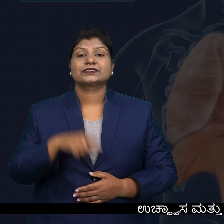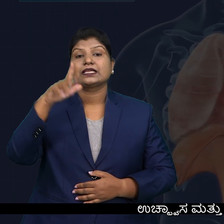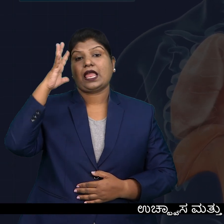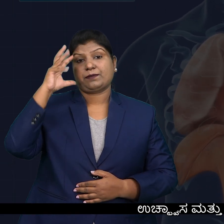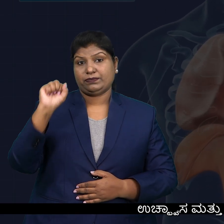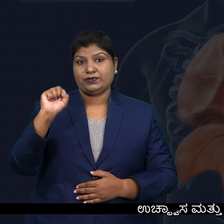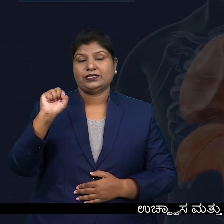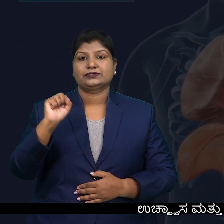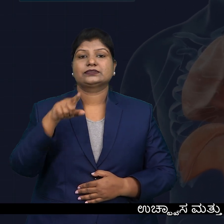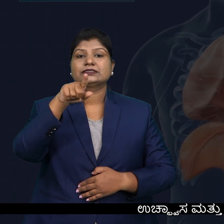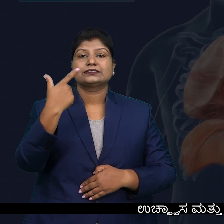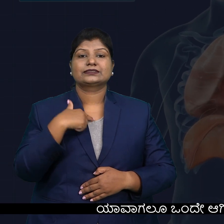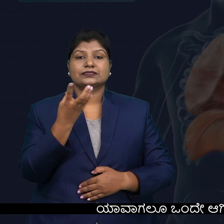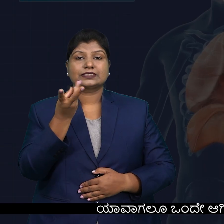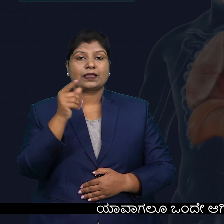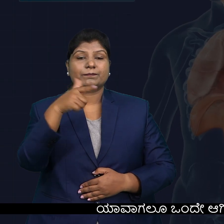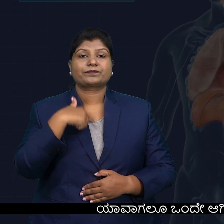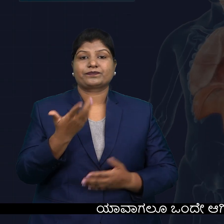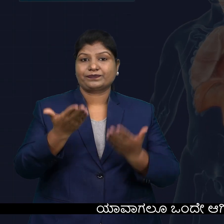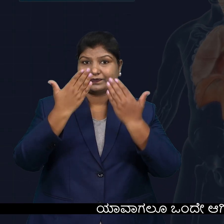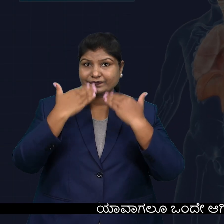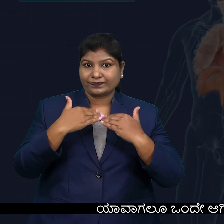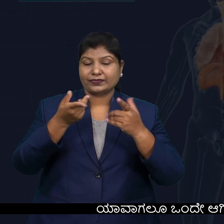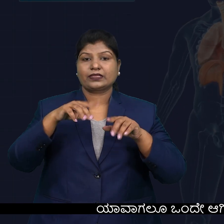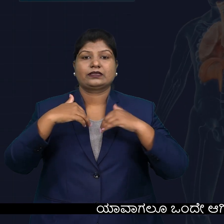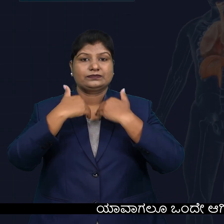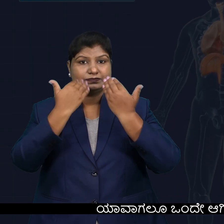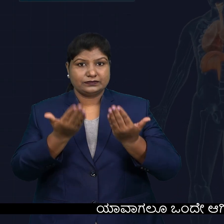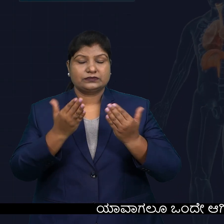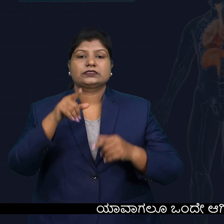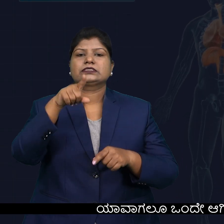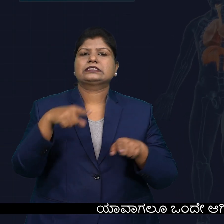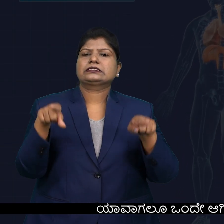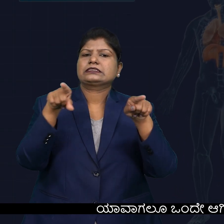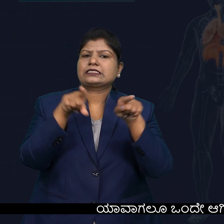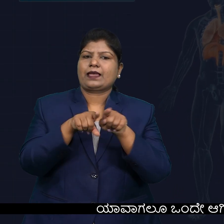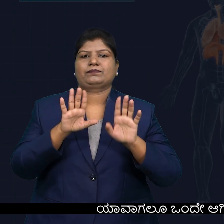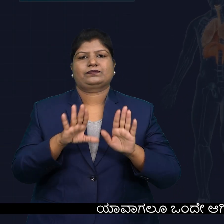ಉಚ್ಛ್ವಾಸ ಮತ್ತು ನಿಶ್ವಾಸದ ಪ್ರಮಾಣವು ಯಾವಾಗಲೂ ಒಂದೇ ಆಗಿರುತ್ತದೆ ಎಂಬುದನ್ನು ನೆನಪಿಡಿ.